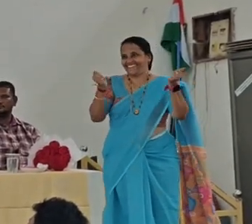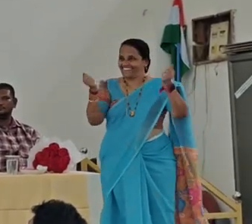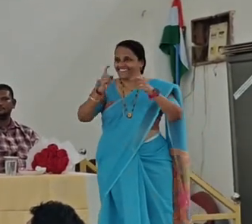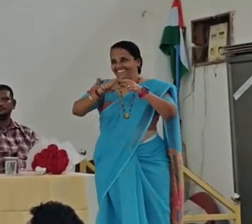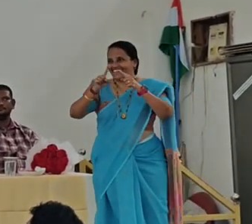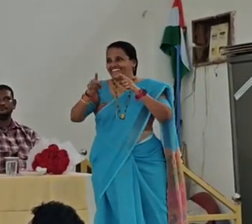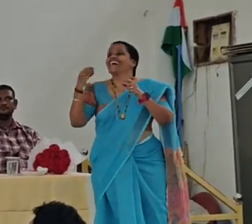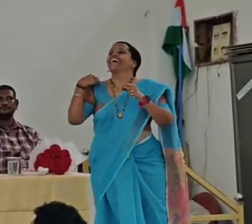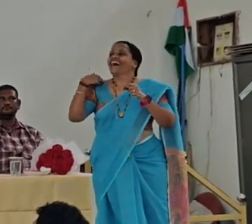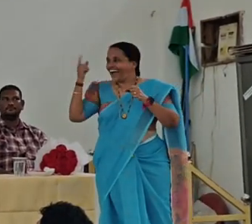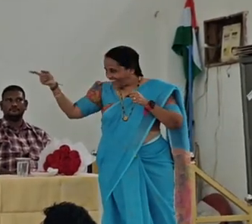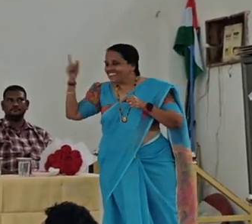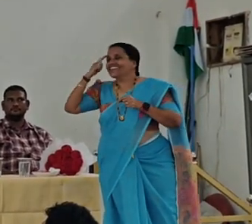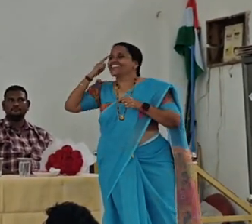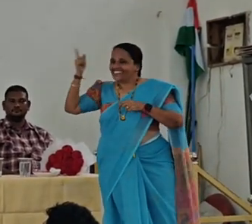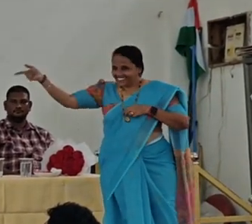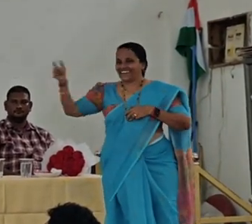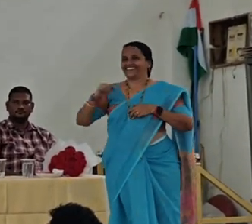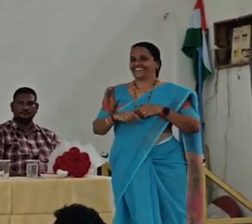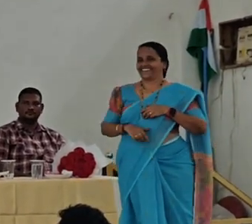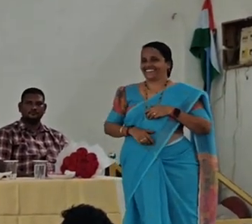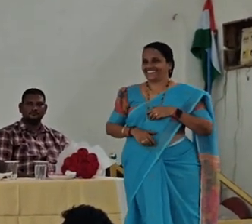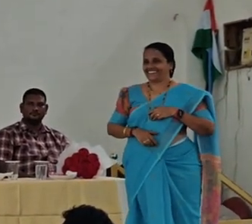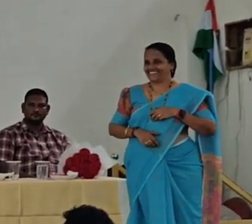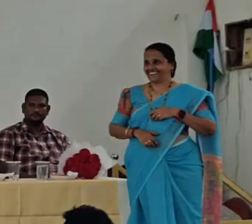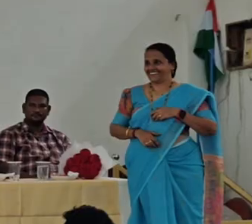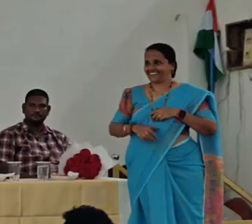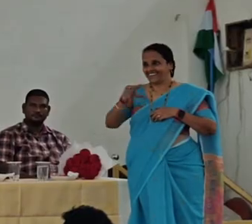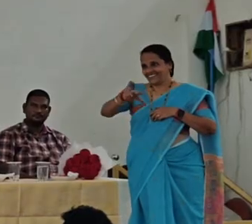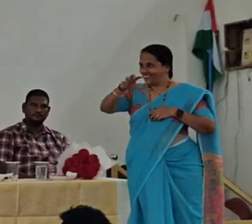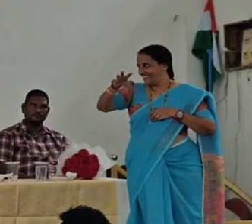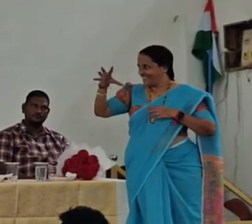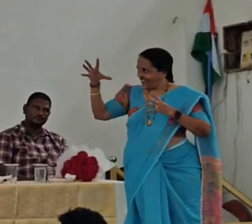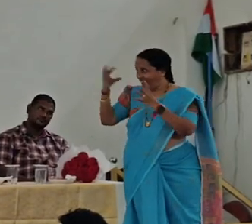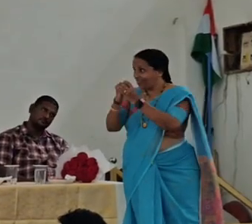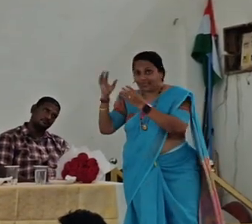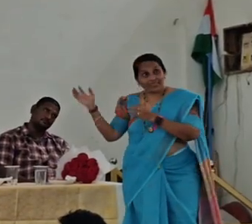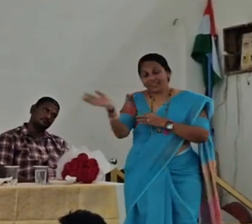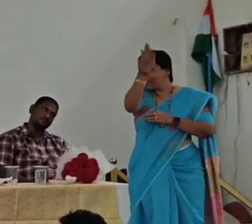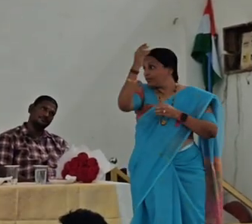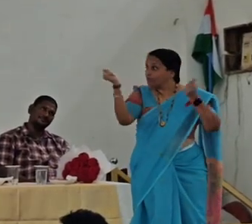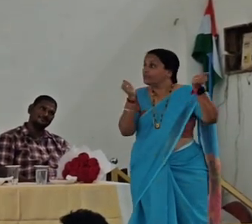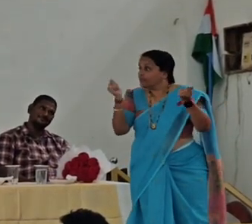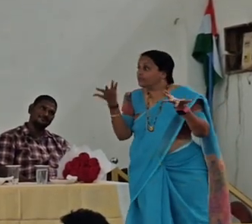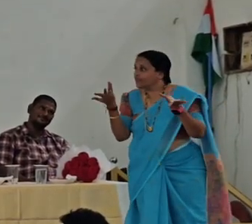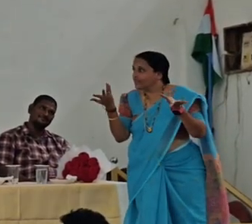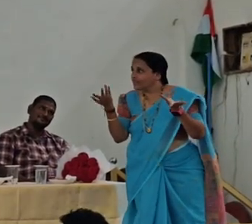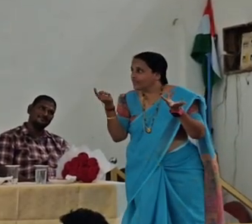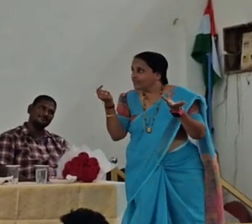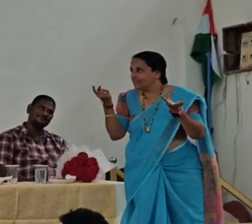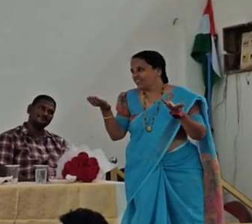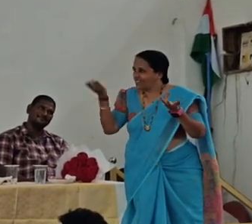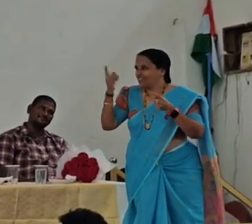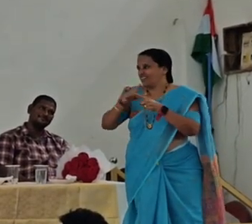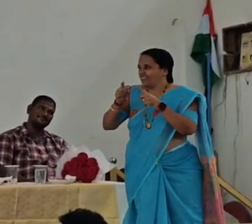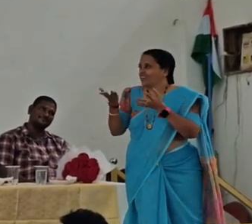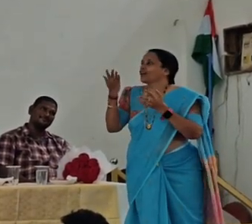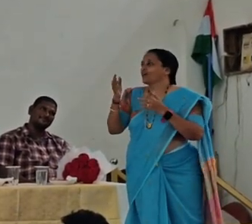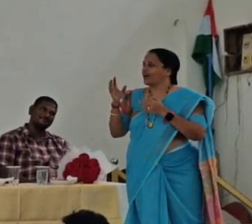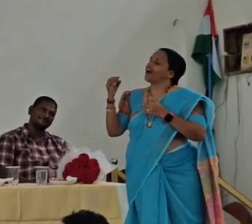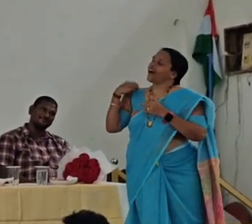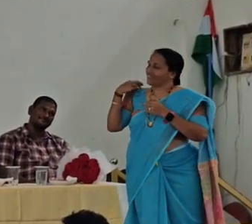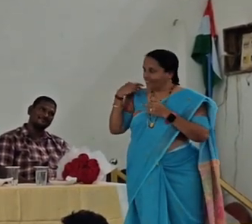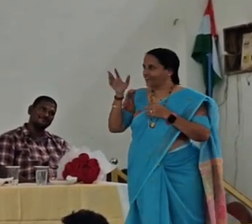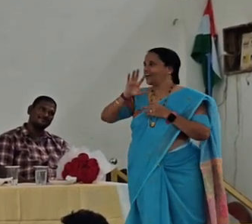కాబట్టి అన్ని జిల్లాల్లో కన్నా ఈ సమావేశం పెడితే ఆ జిల్లాకు సంబంధించిన